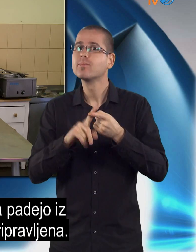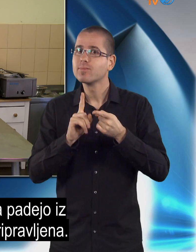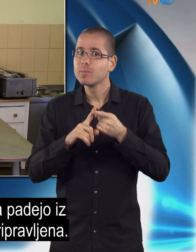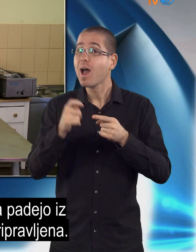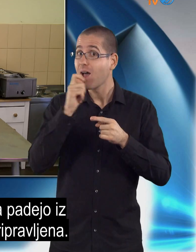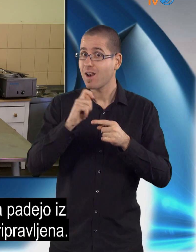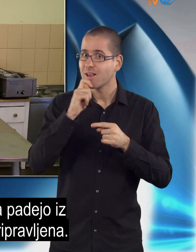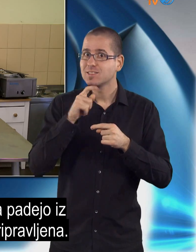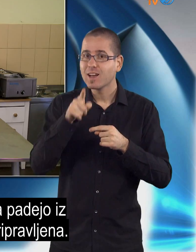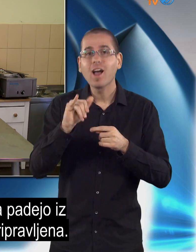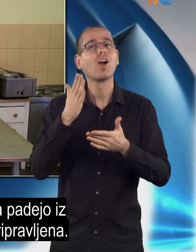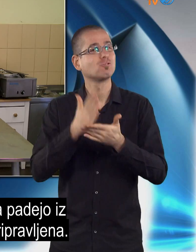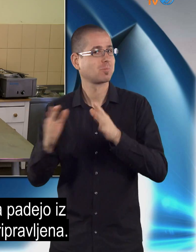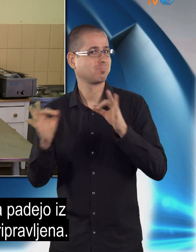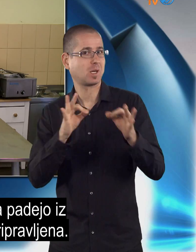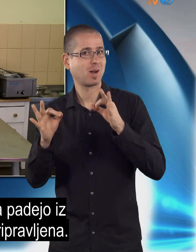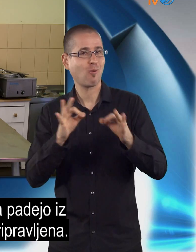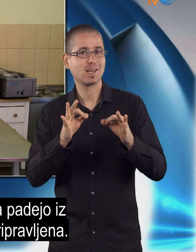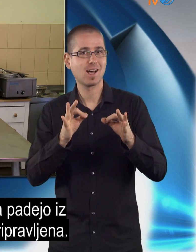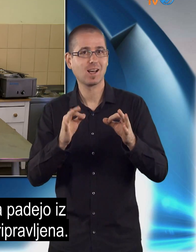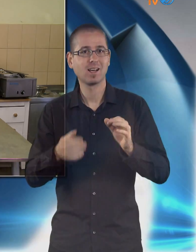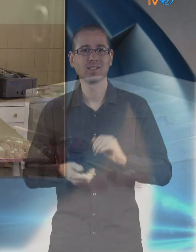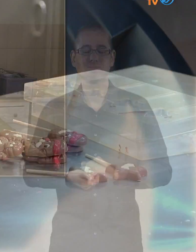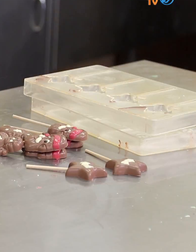in lizika je pripravljena.